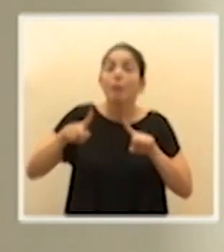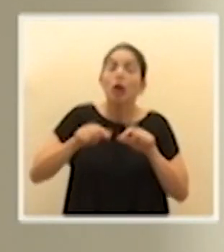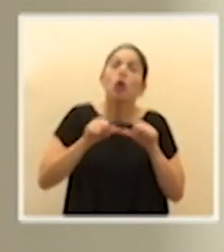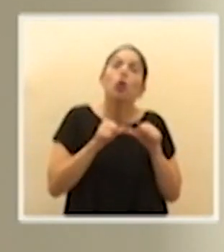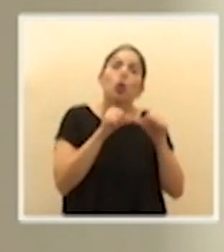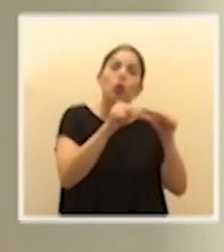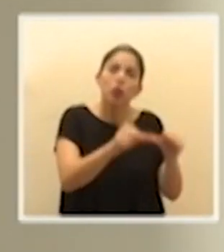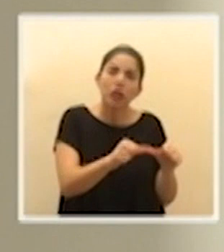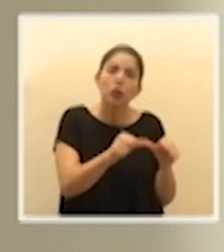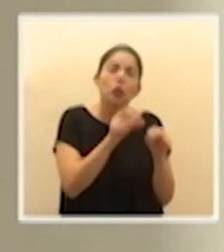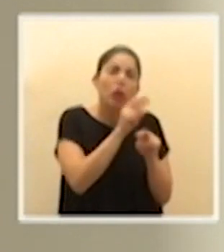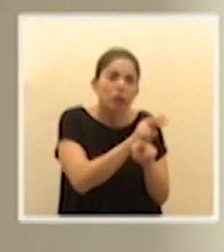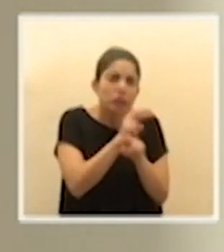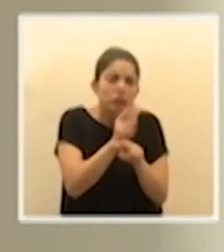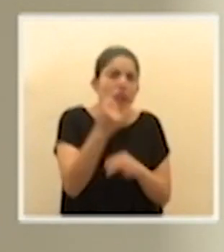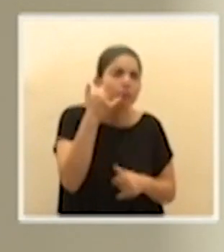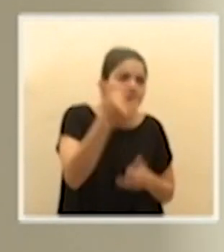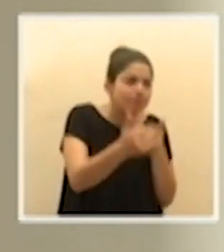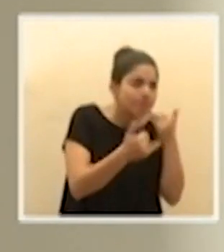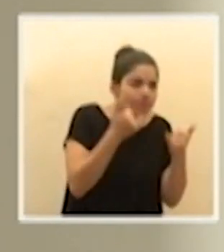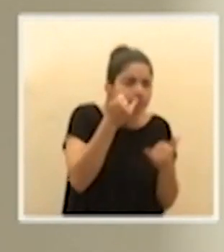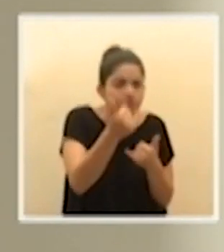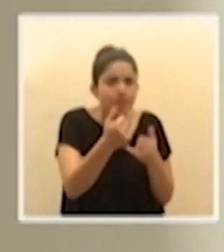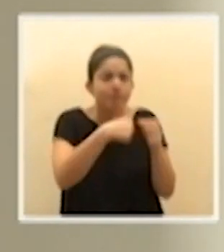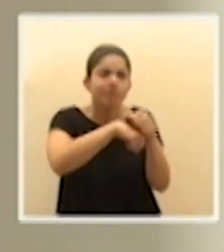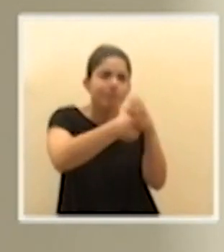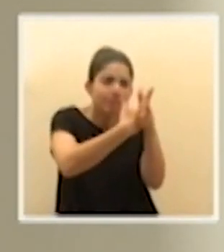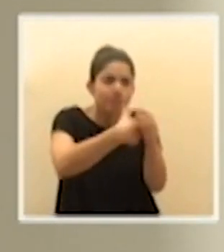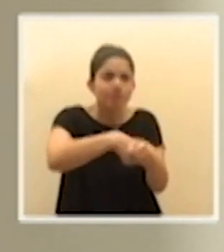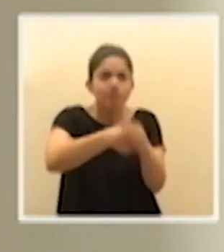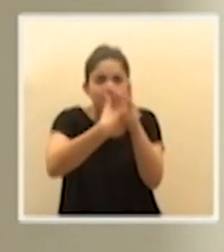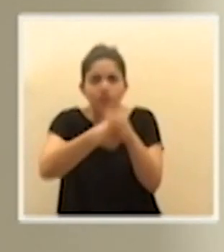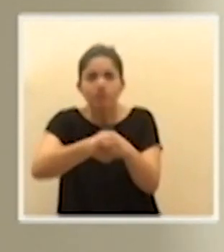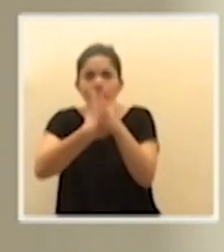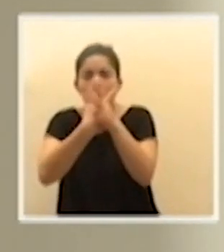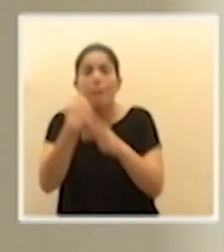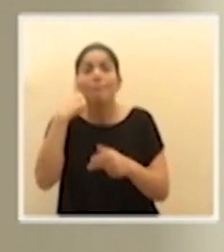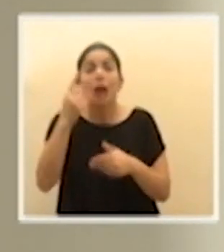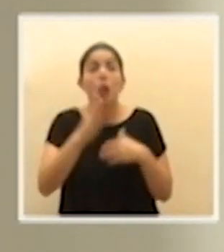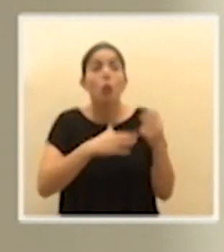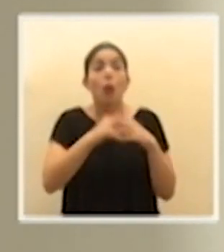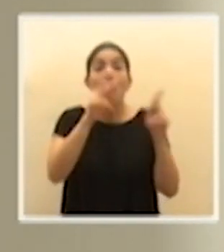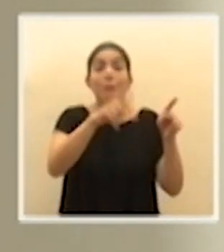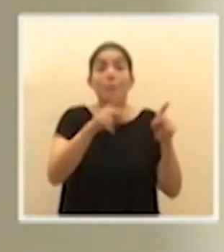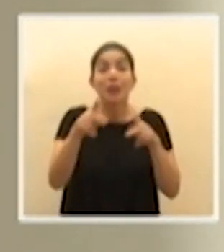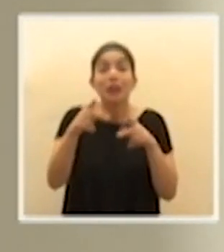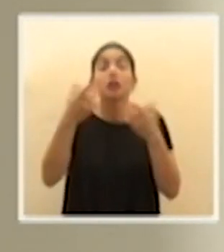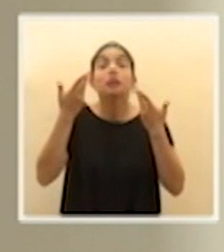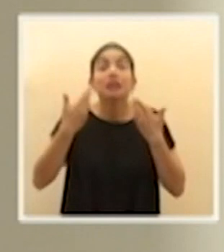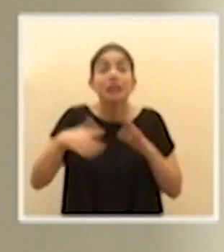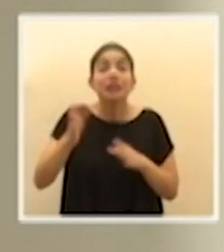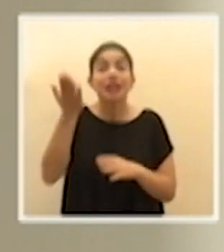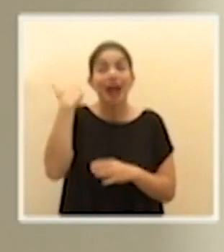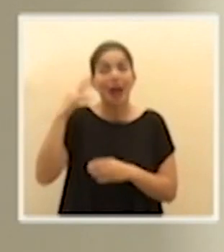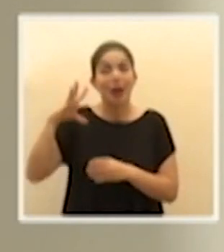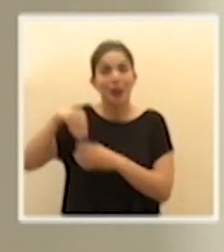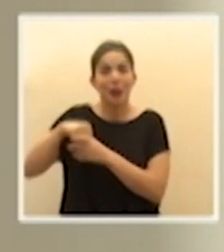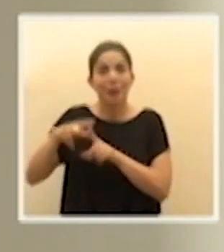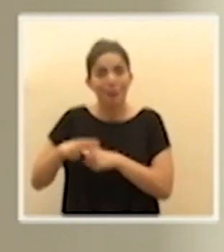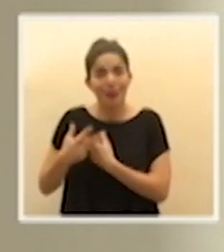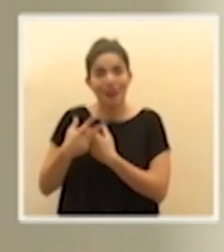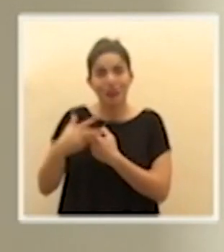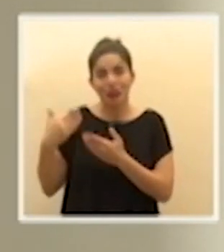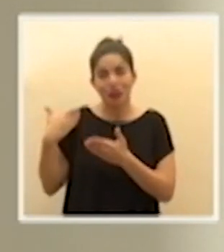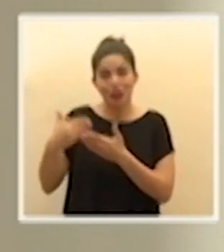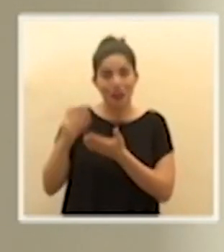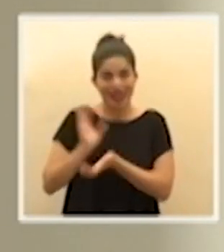con un seguimiento telefónico y virtual para todas aquellas personas que ya habían iniciado en